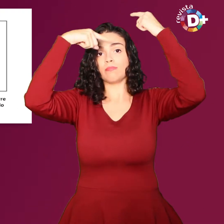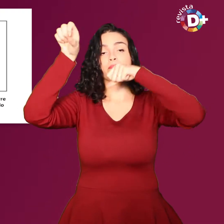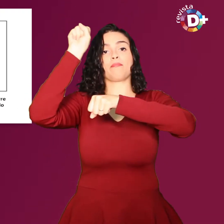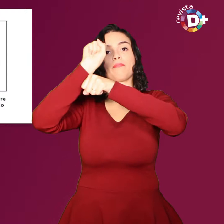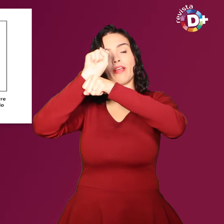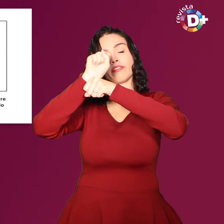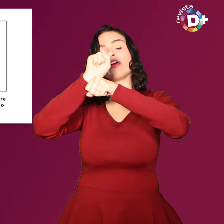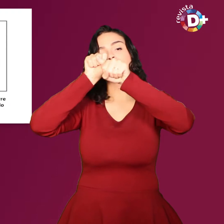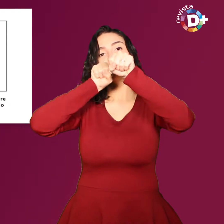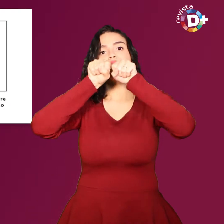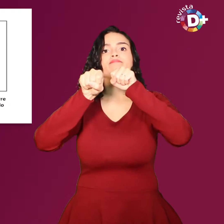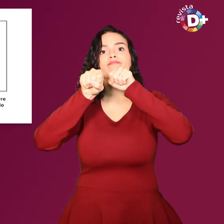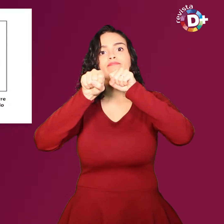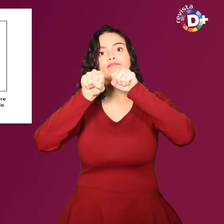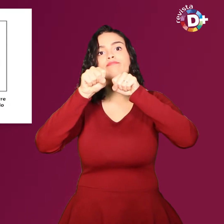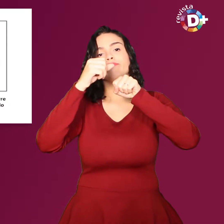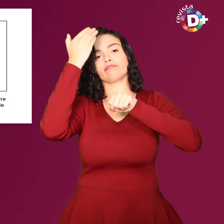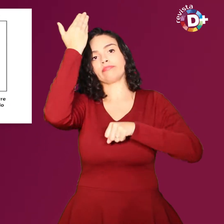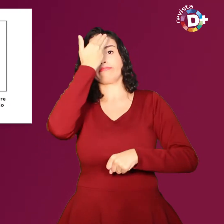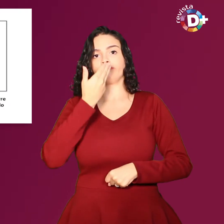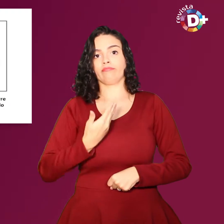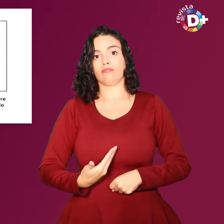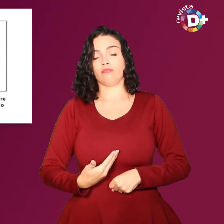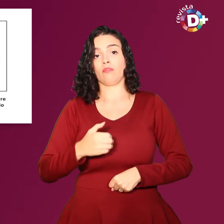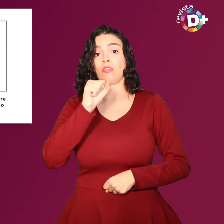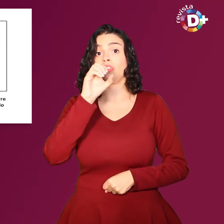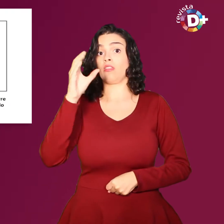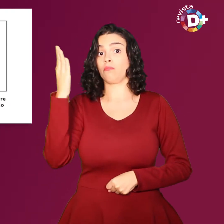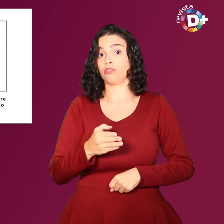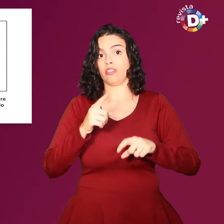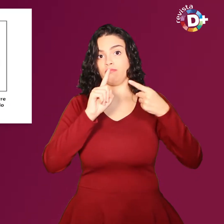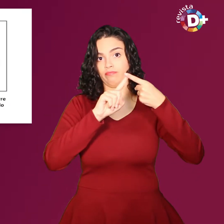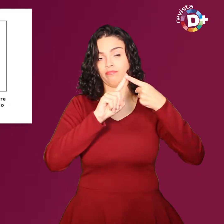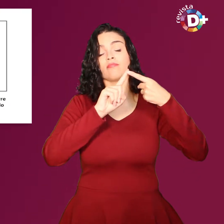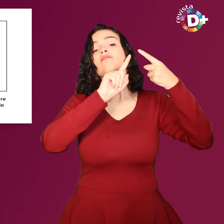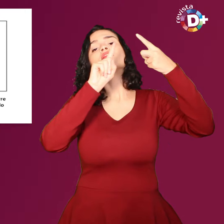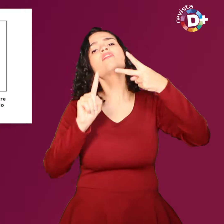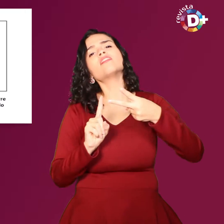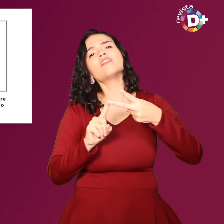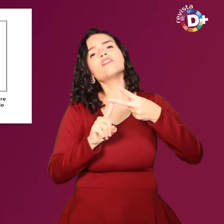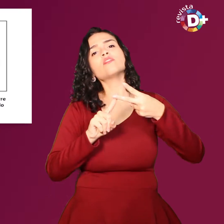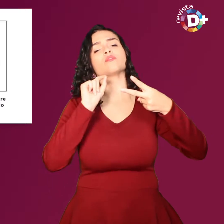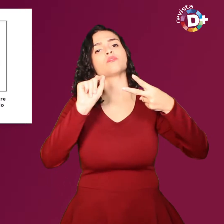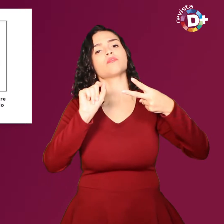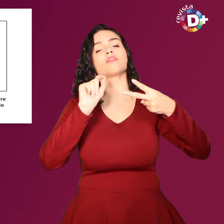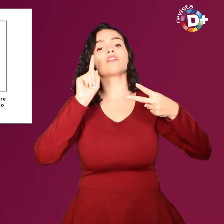circulação vascular na região, e é responsável por 80% dos casos. Já o segundo está mais